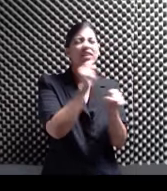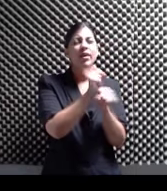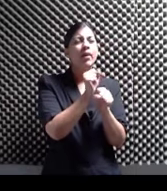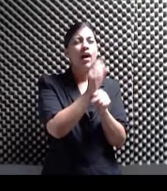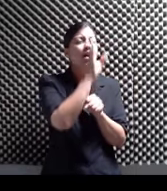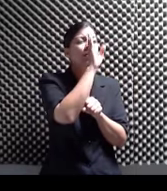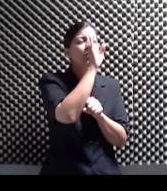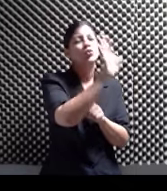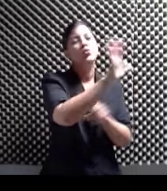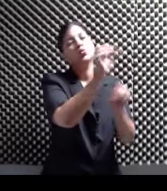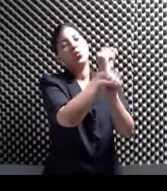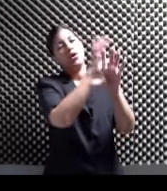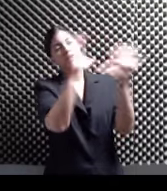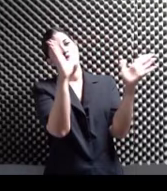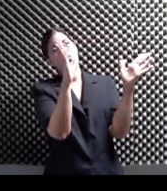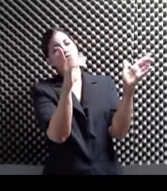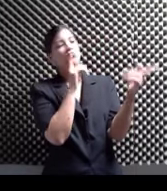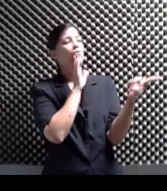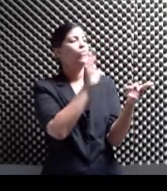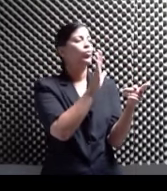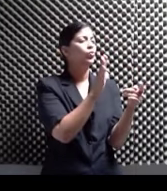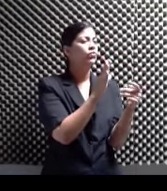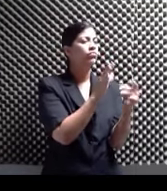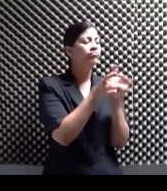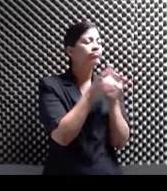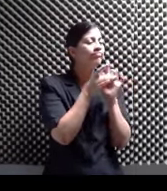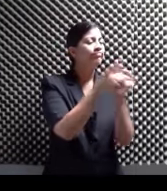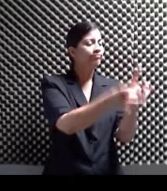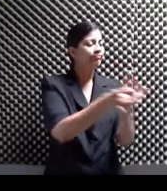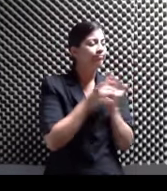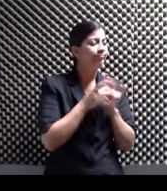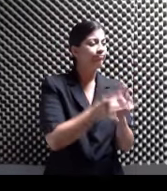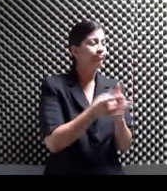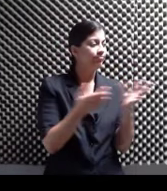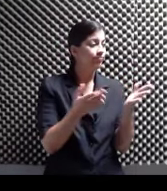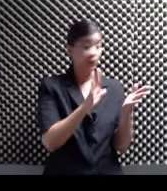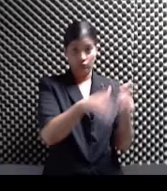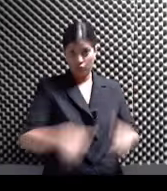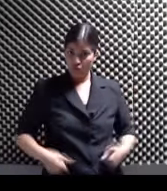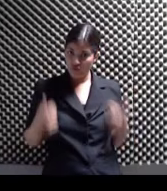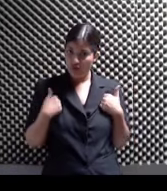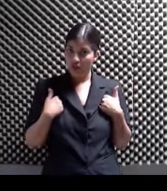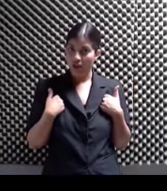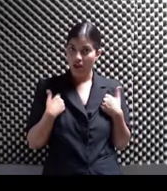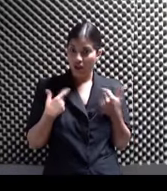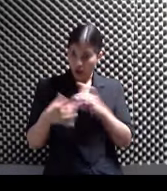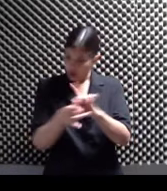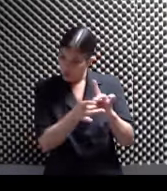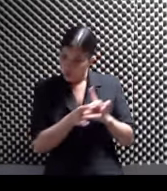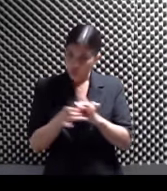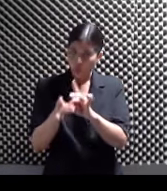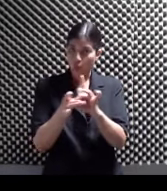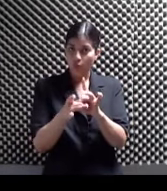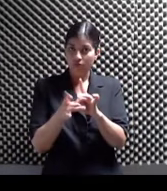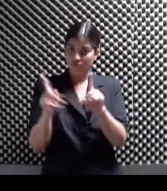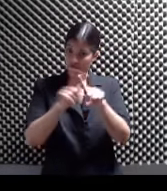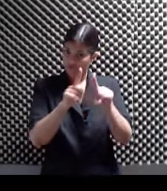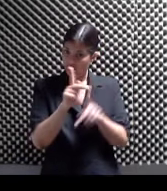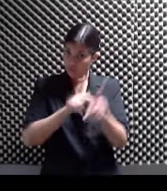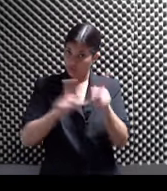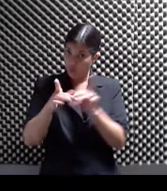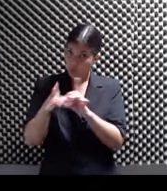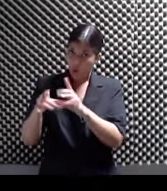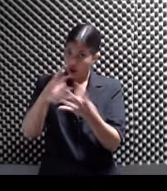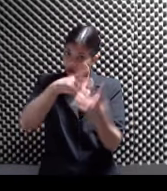nada por tus relaciones, porque tú mejores tus relaciones, que a fin de cuentas son tu vida. Tu vida es claro, lo que tú llevas a cabo, las relaciones,